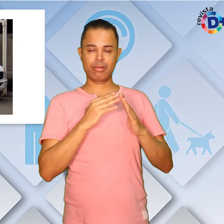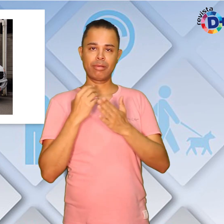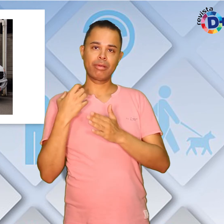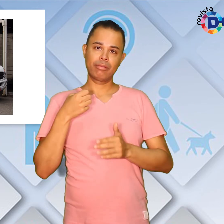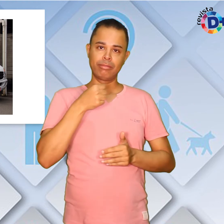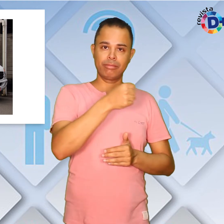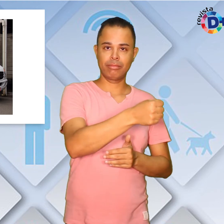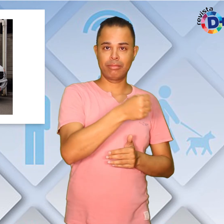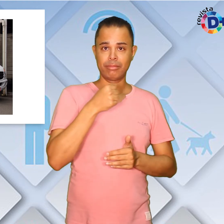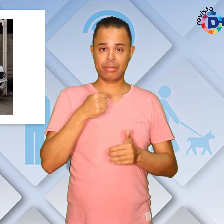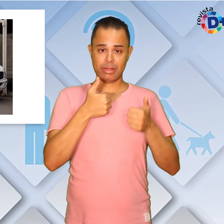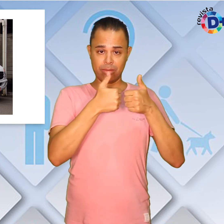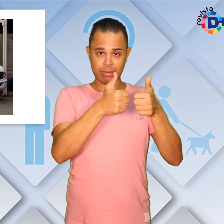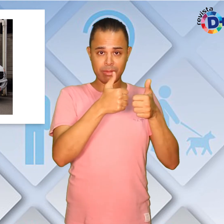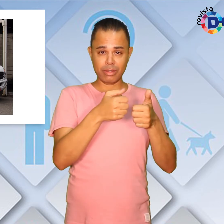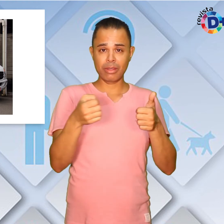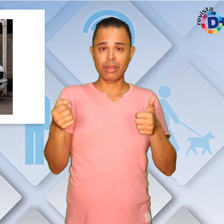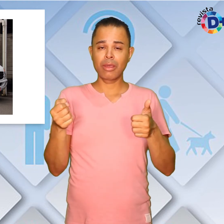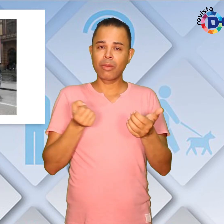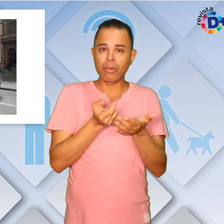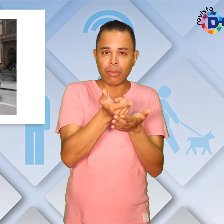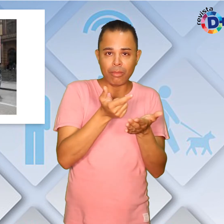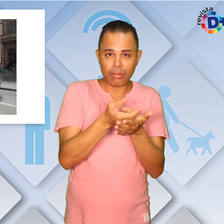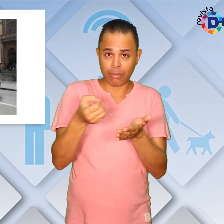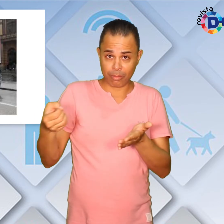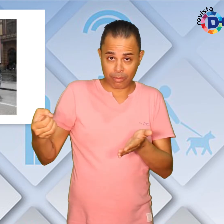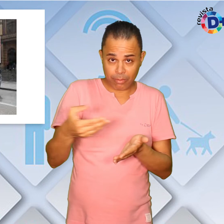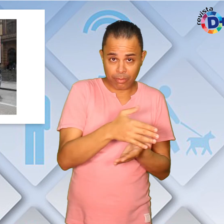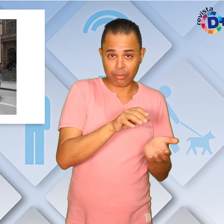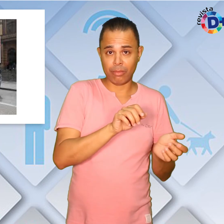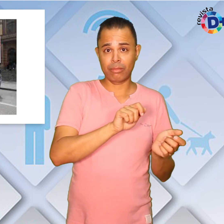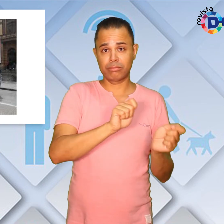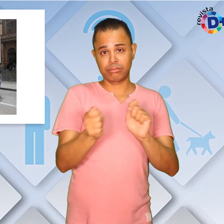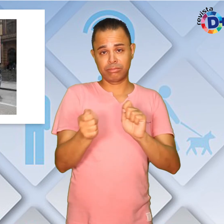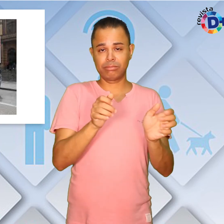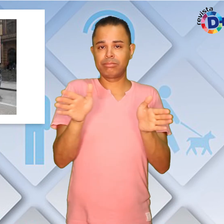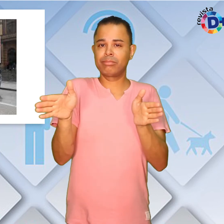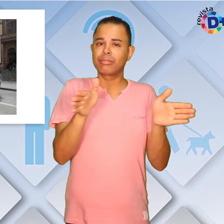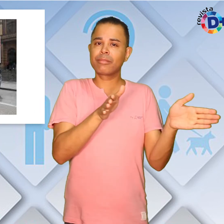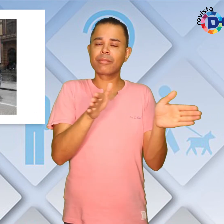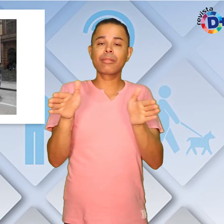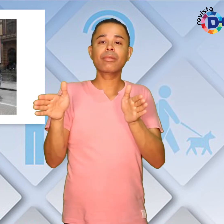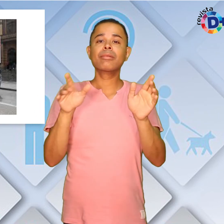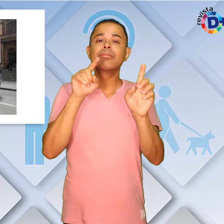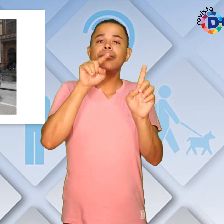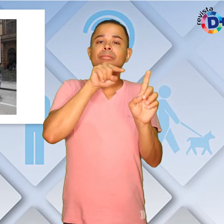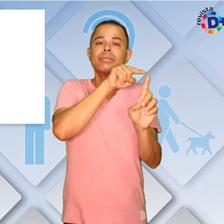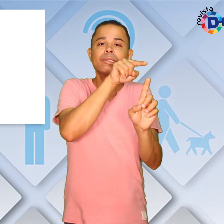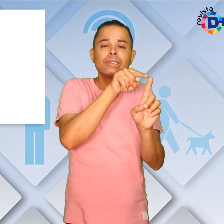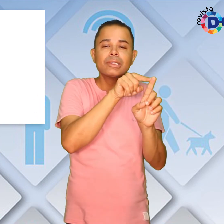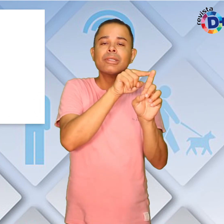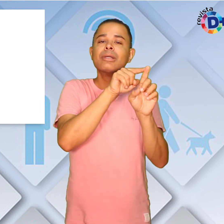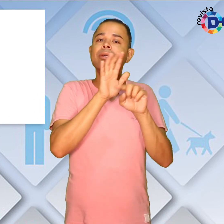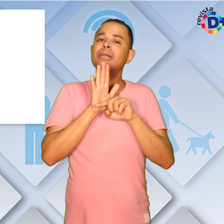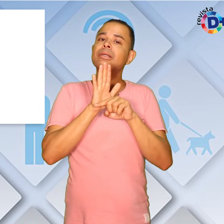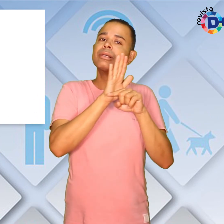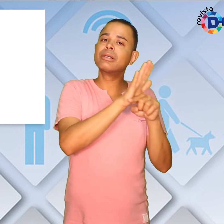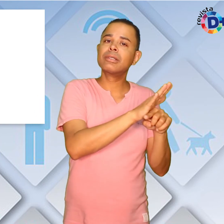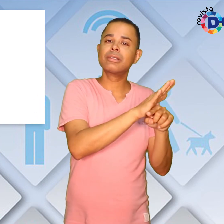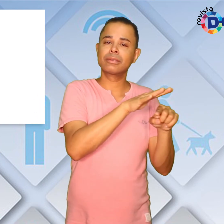novos ônibus acessíveis na frota de ônibus tudo é feito pensando também nessa população